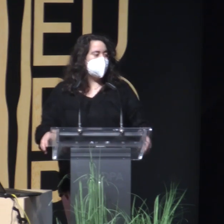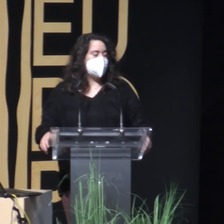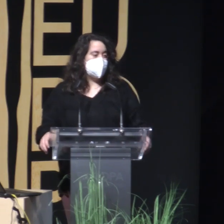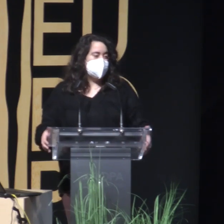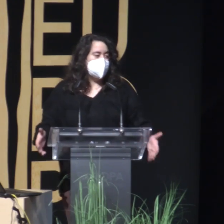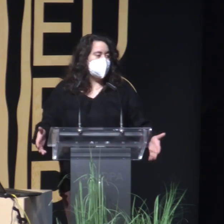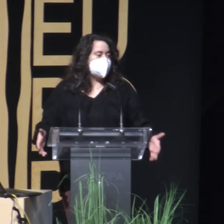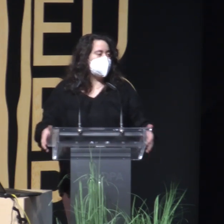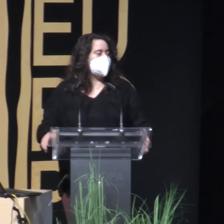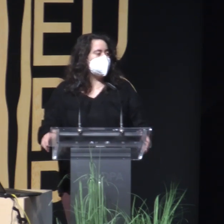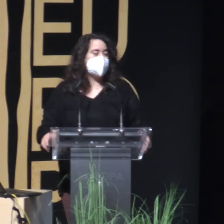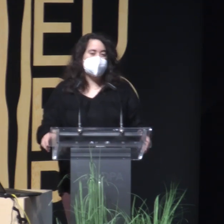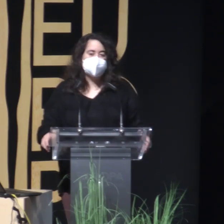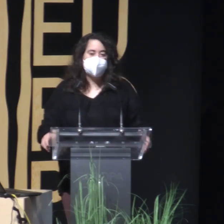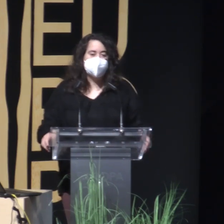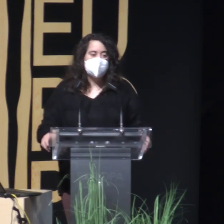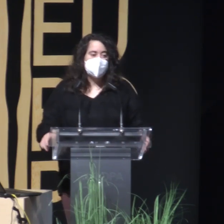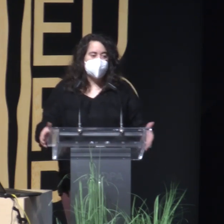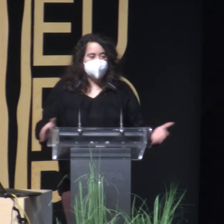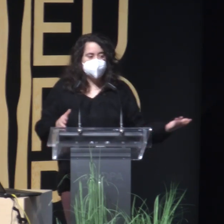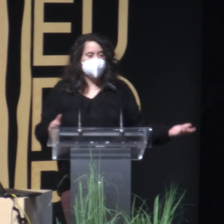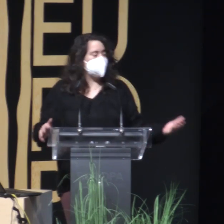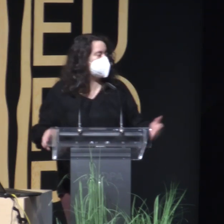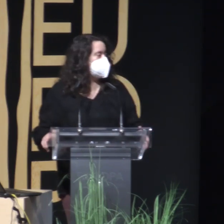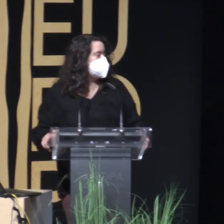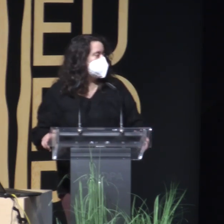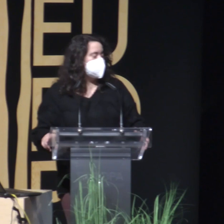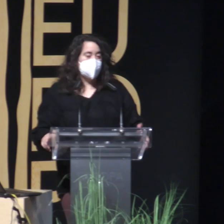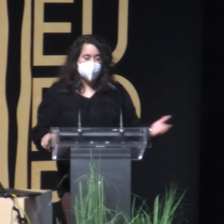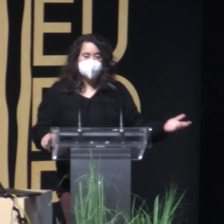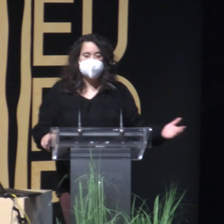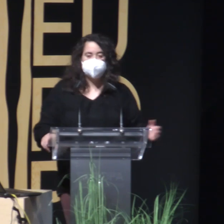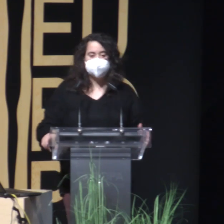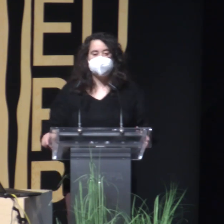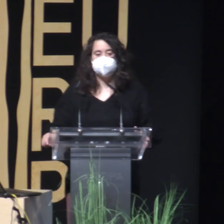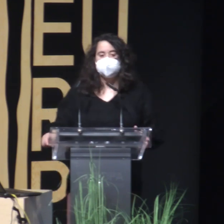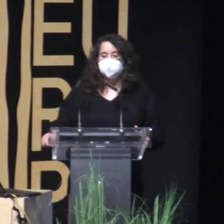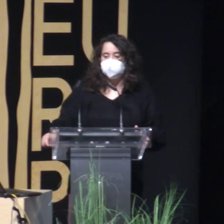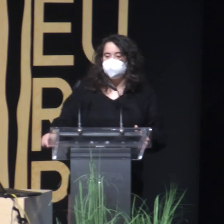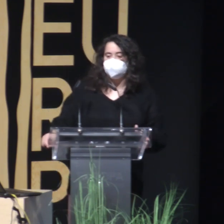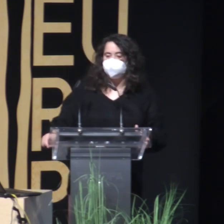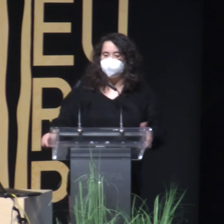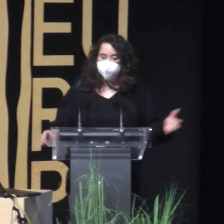decidido y habéis querido pasar esta tarde de sábado con nosotros en este seguro que tan interesante,